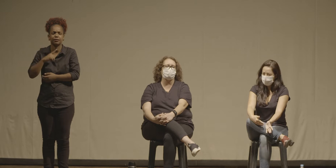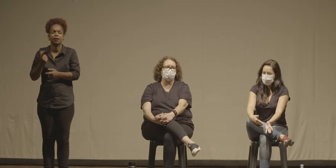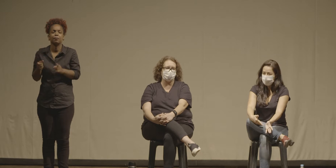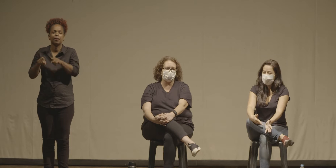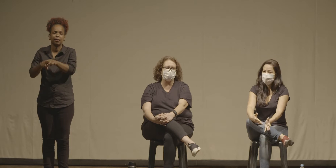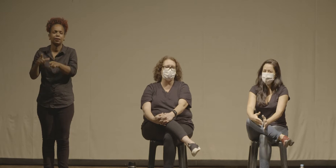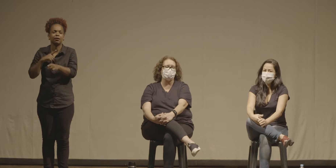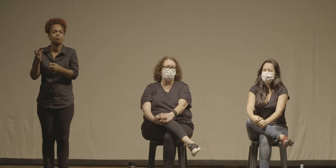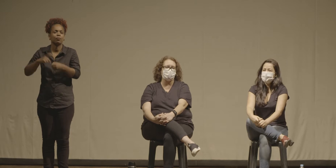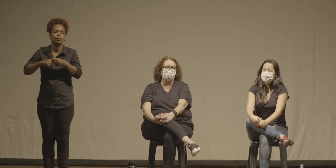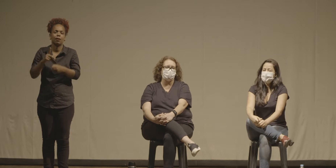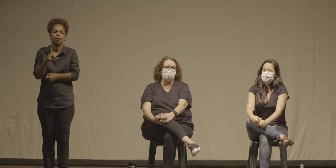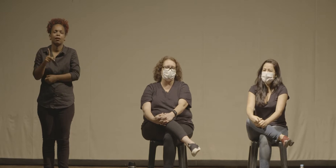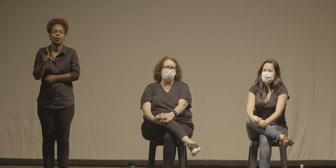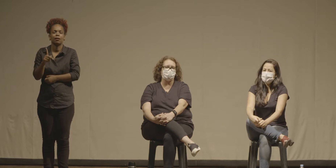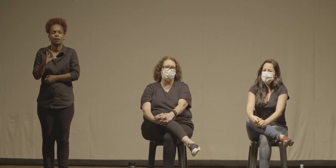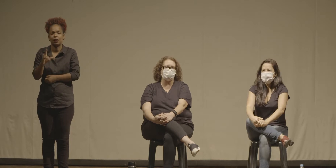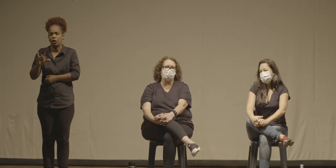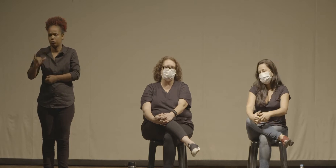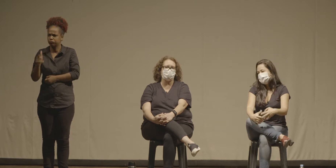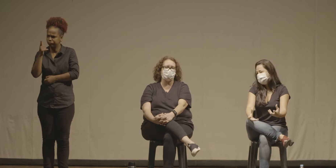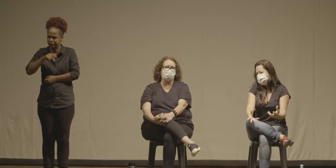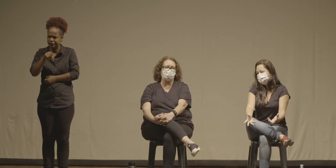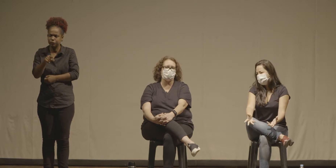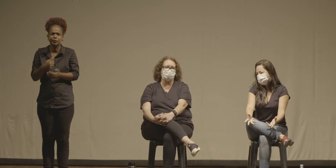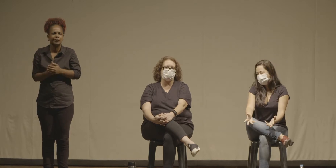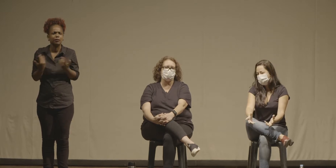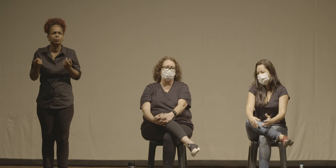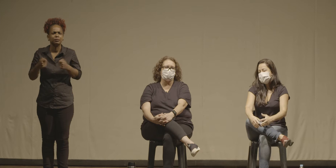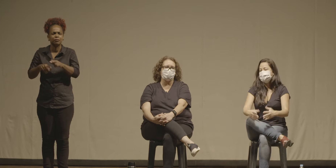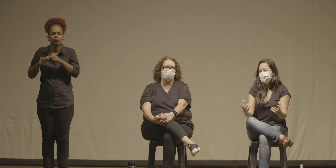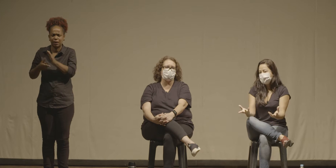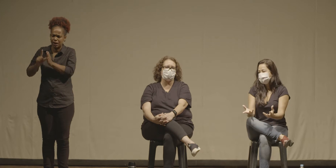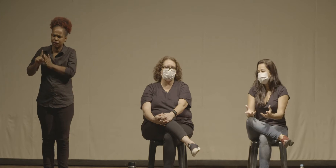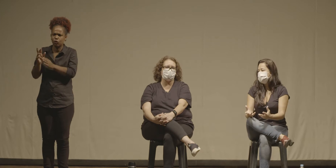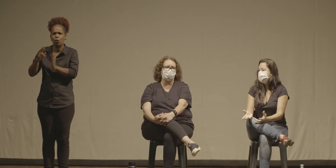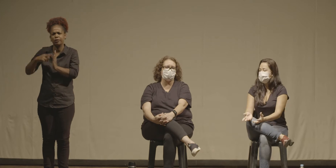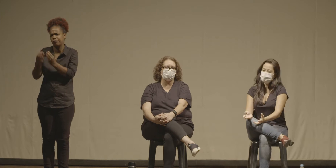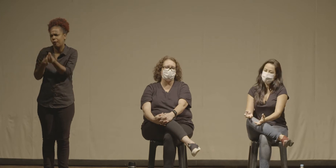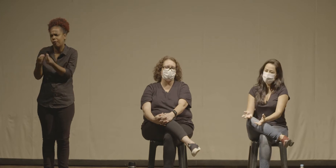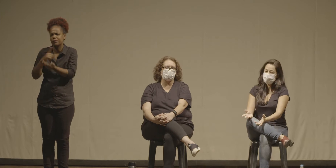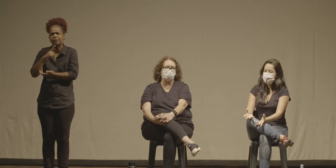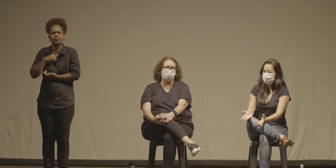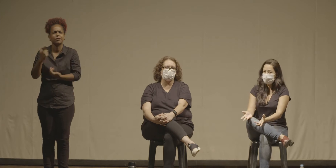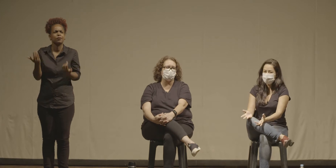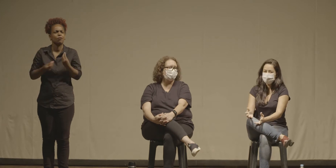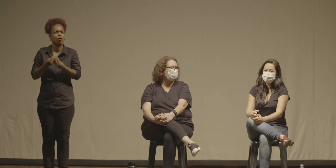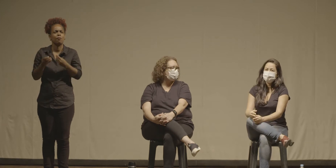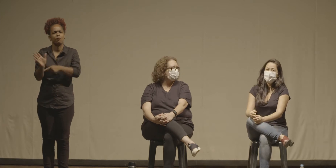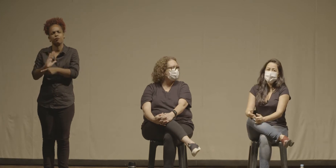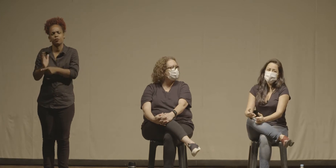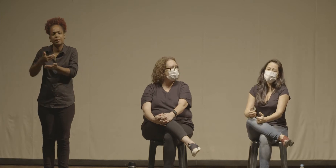foi a Cláudia Guedes. E aí a gente precisava fazer um pré-roteiro. Qual era a ideia do que seria esse filme